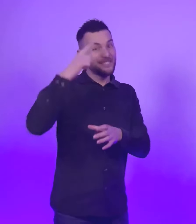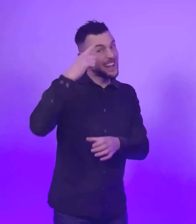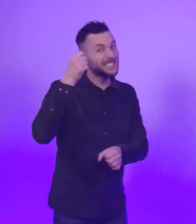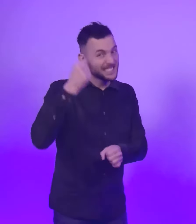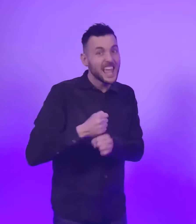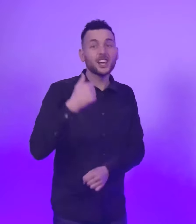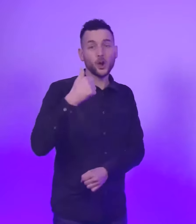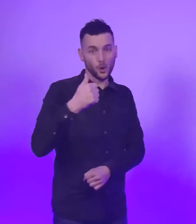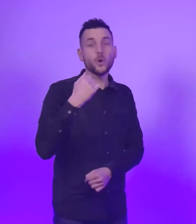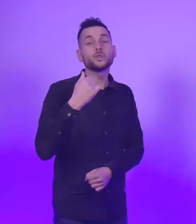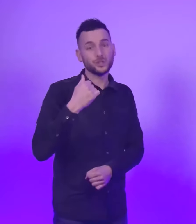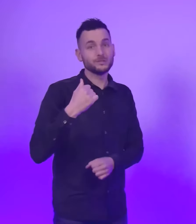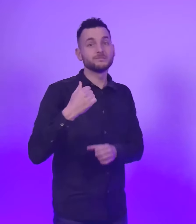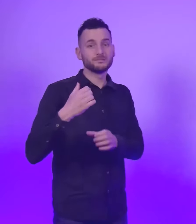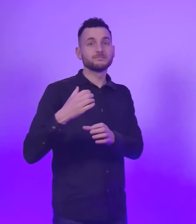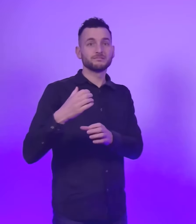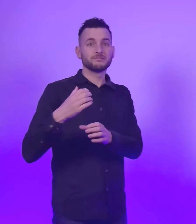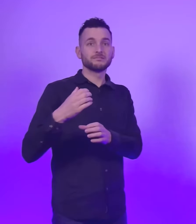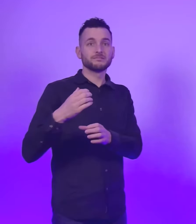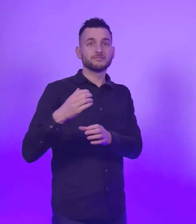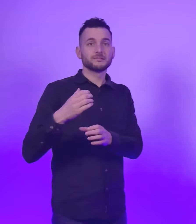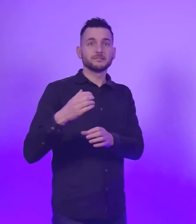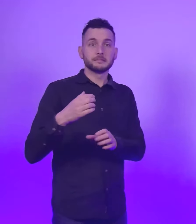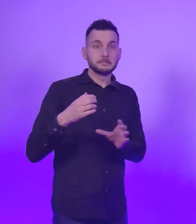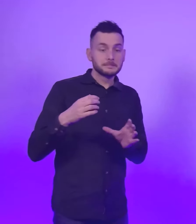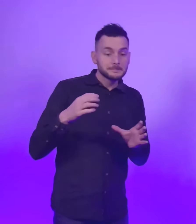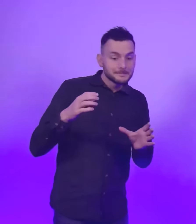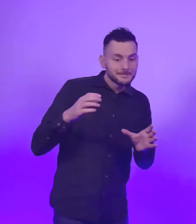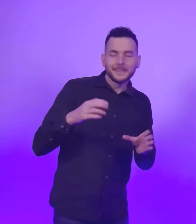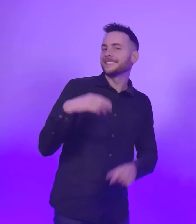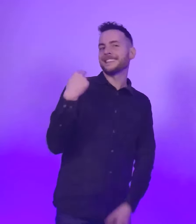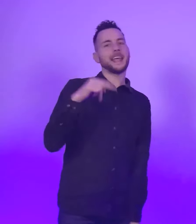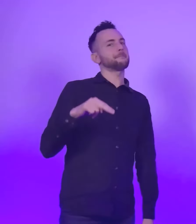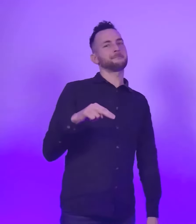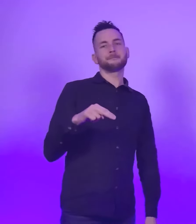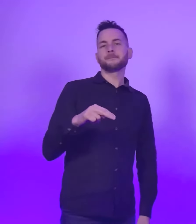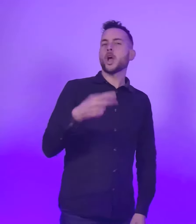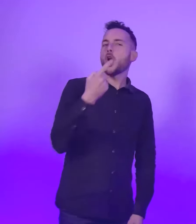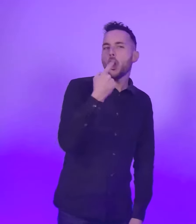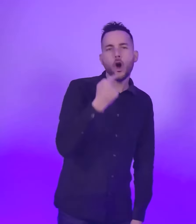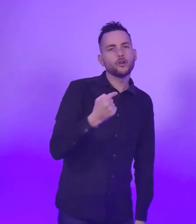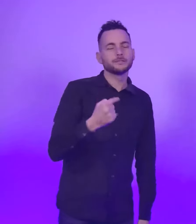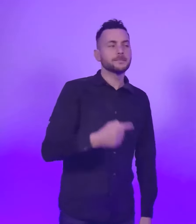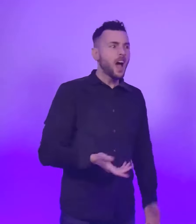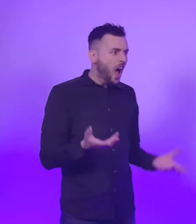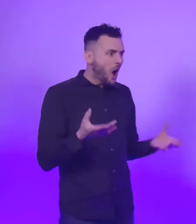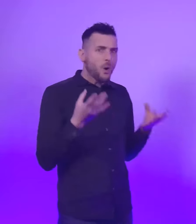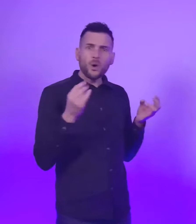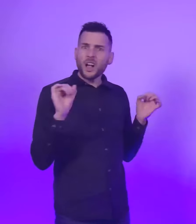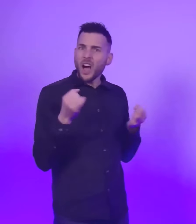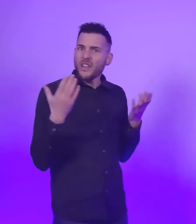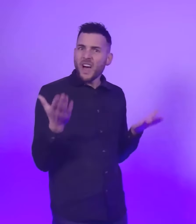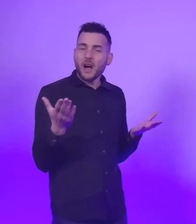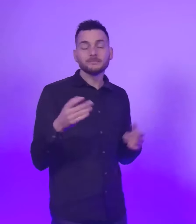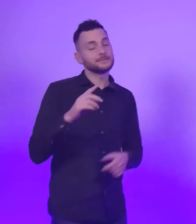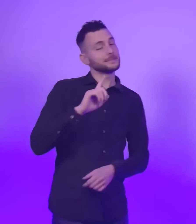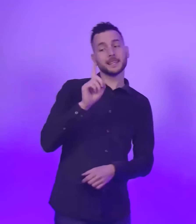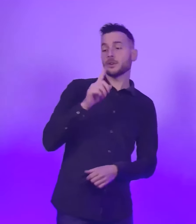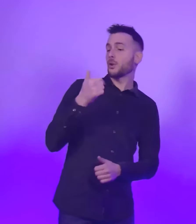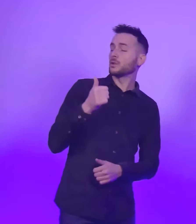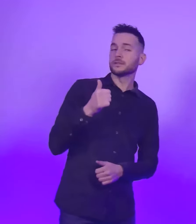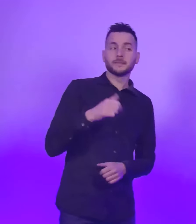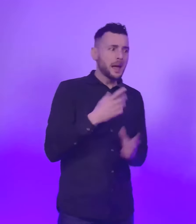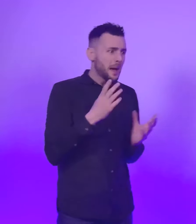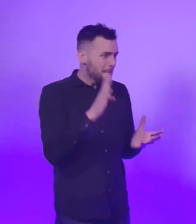is. Ik ben benieuwd wat erin zit. Nee. Rood. Hoe kan dat nou? Het is niet goed. Maar het is